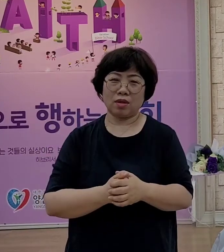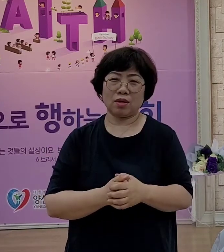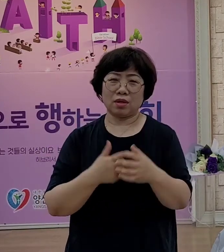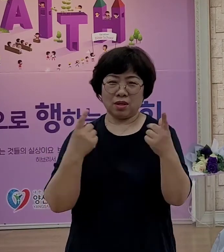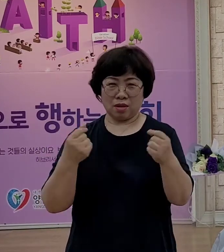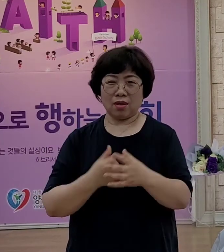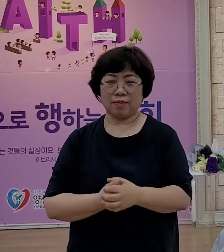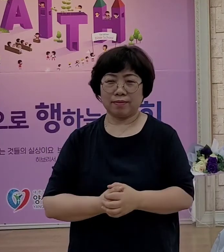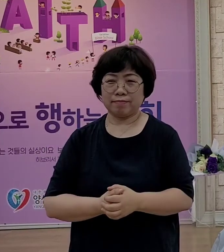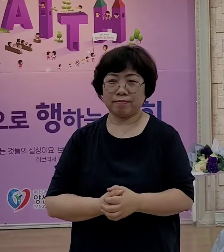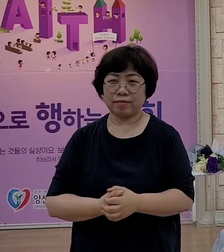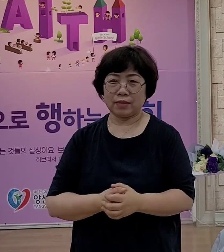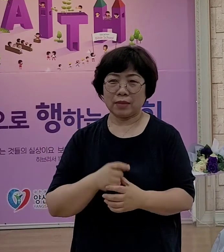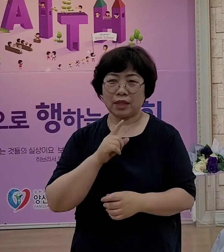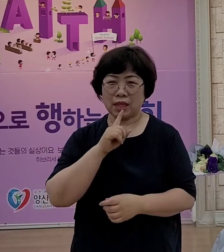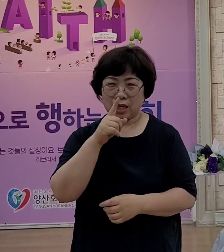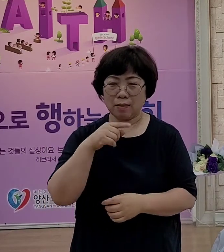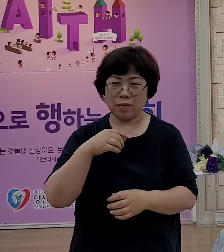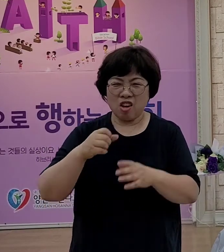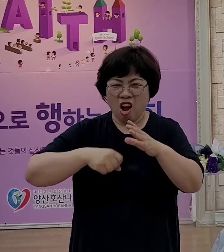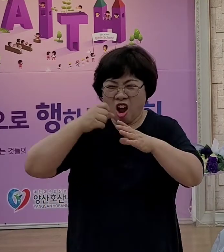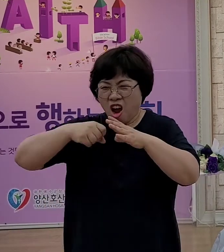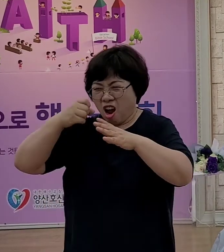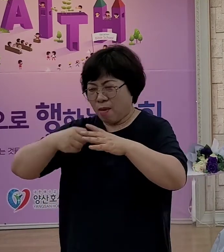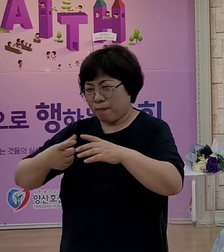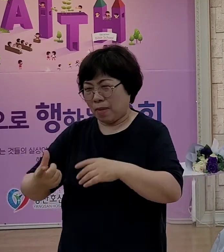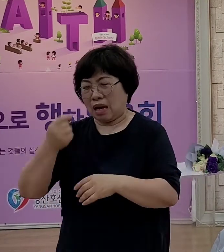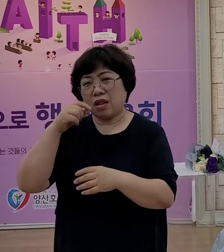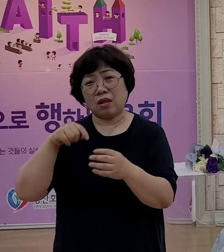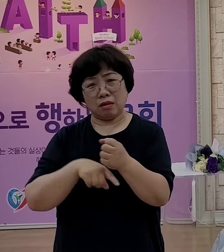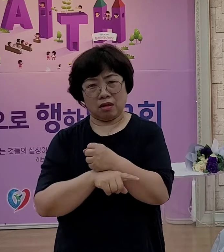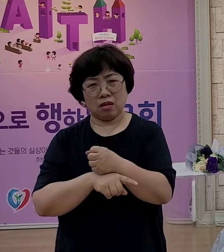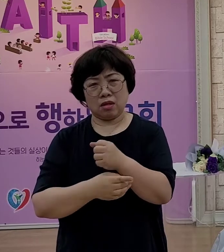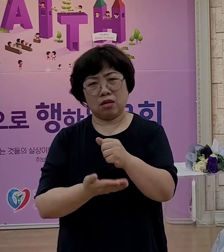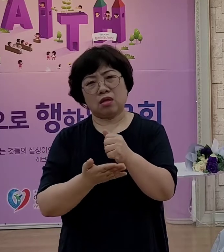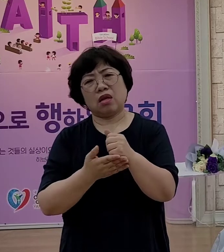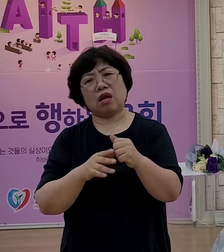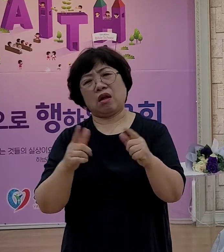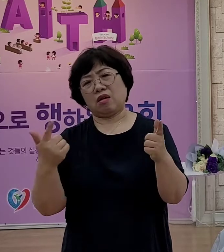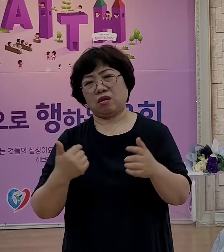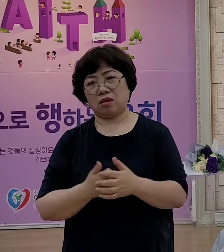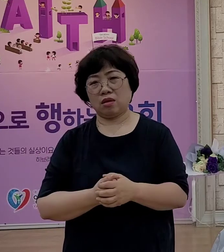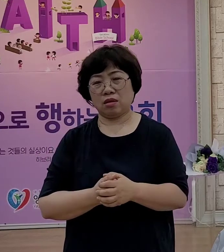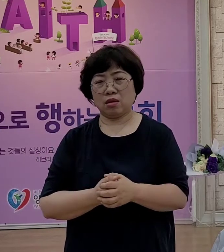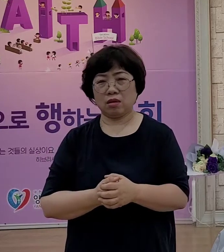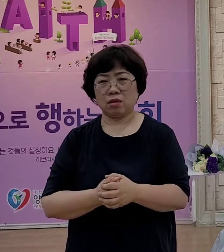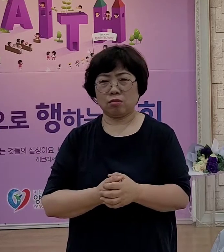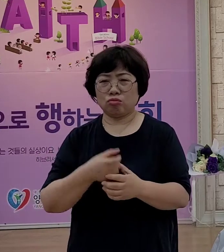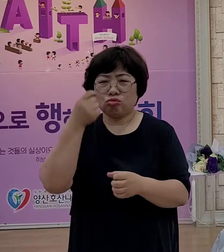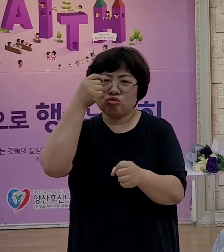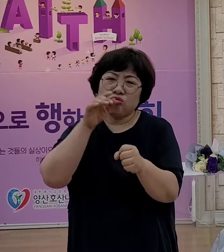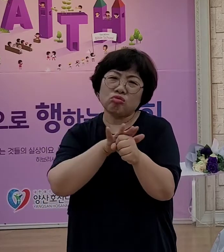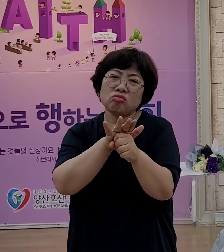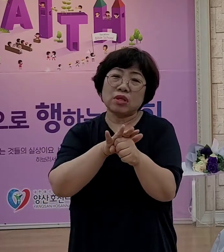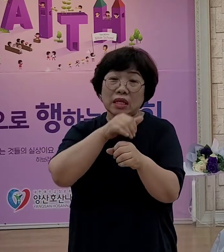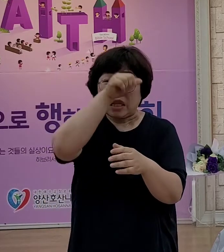하니까 저 사람이 알면 다 안다. 그 칭찬이 아닙니다. 얼마나 불쌍한